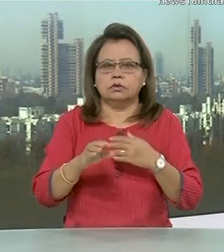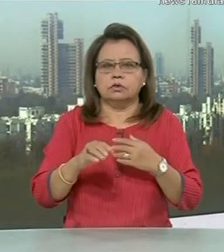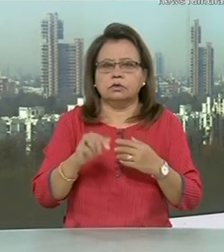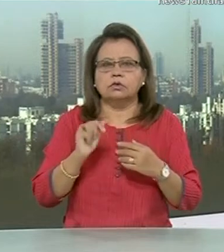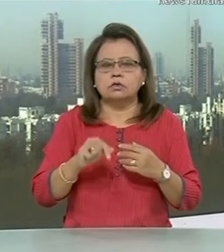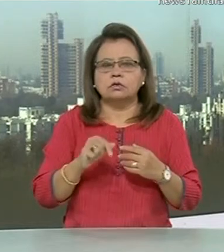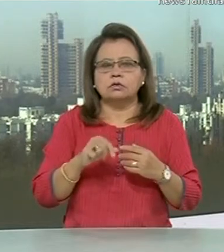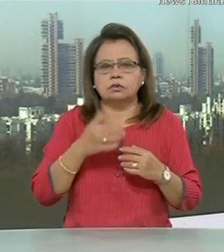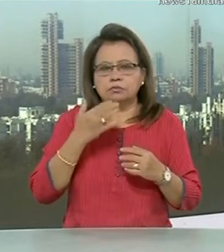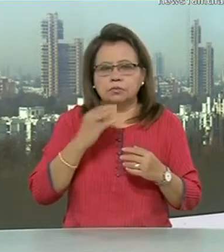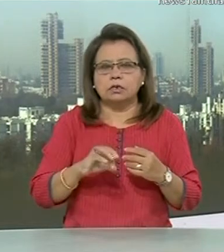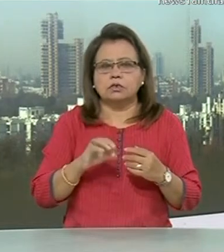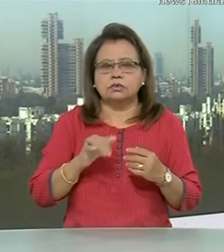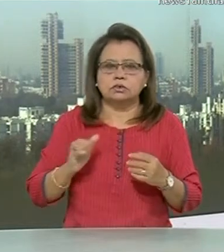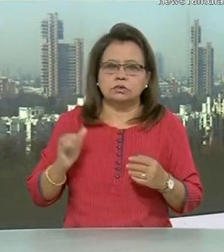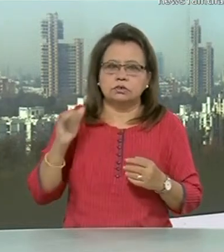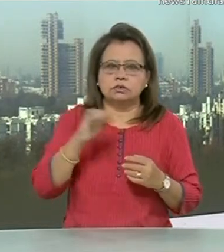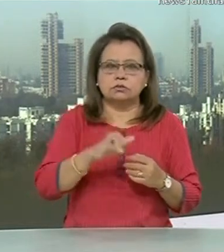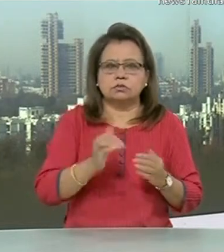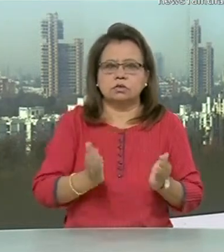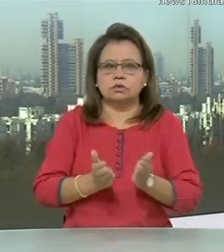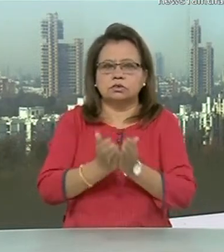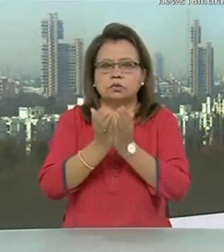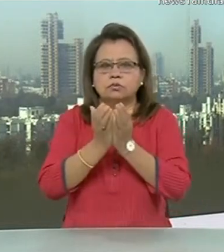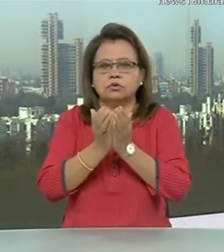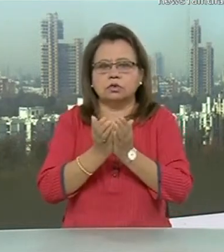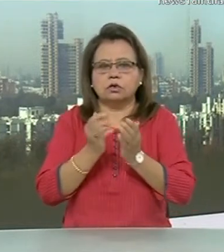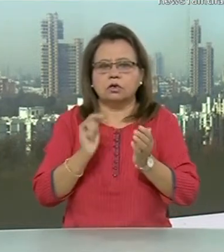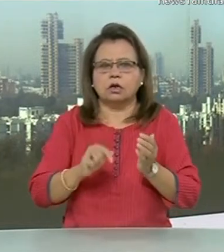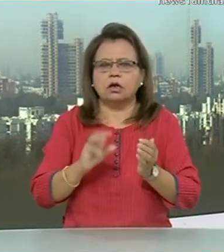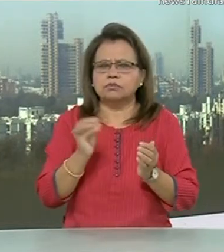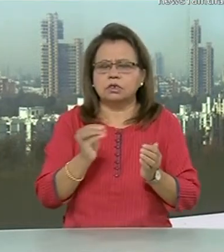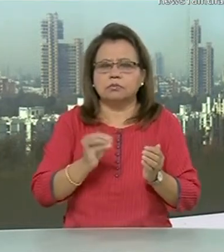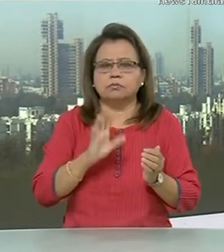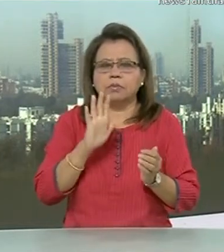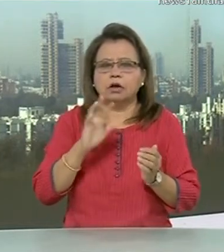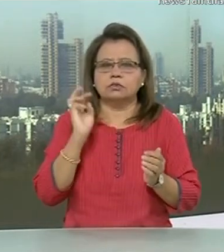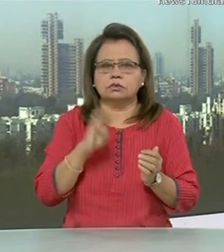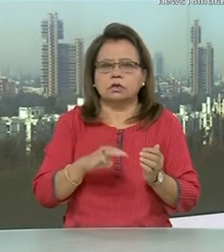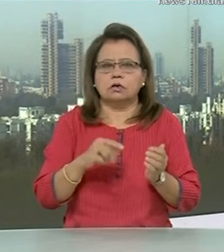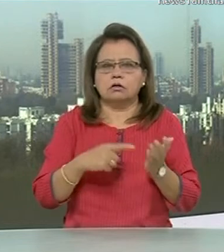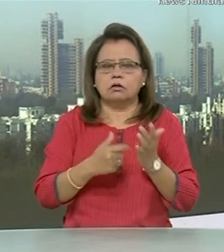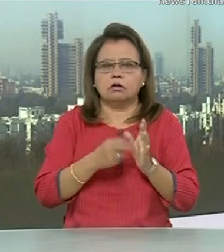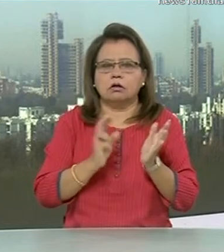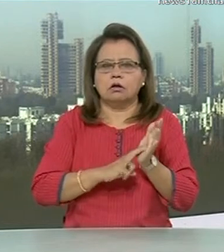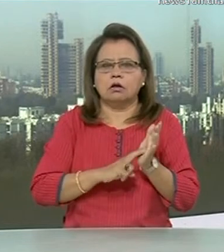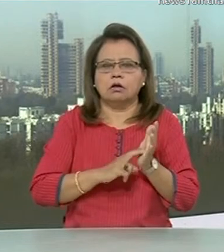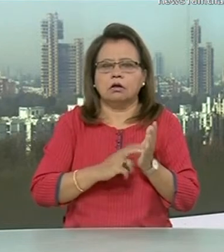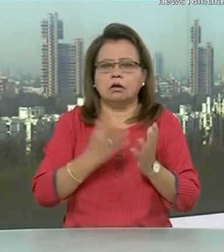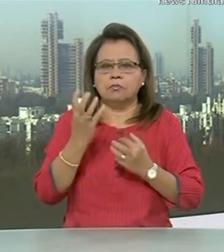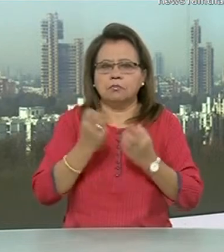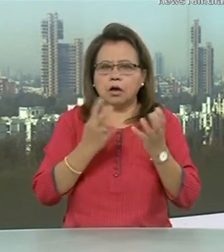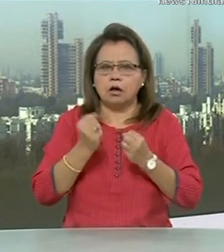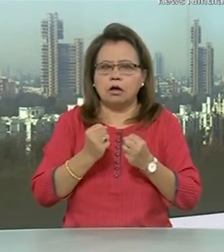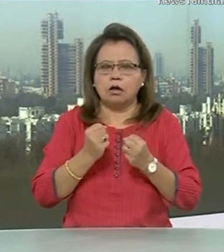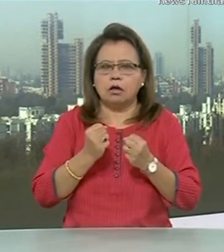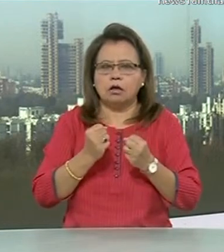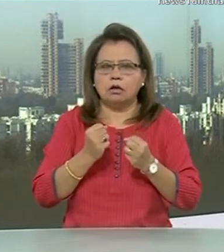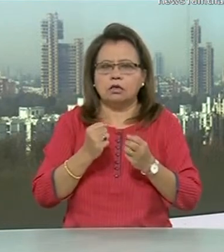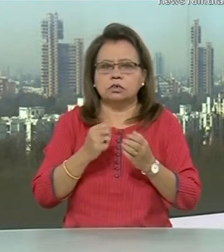लागू रहेगी शहीद जोशी टर्मिनल से जलपोत पर कम से कम 5 हजार टन माल की ढुलाई